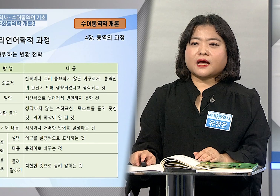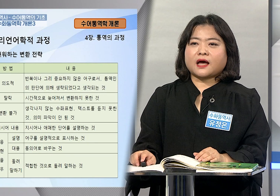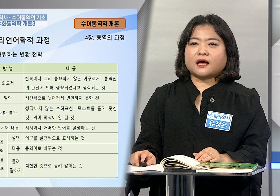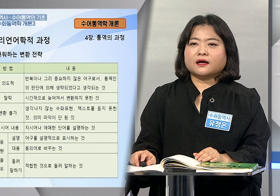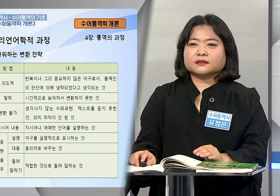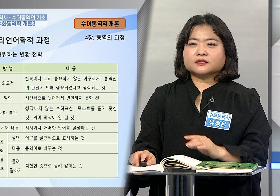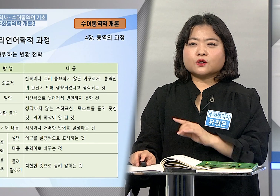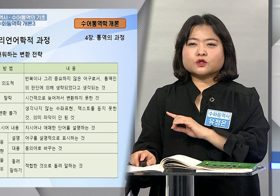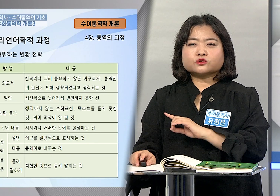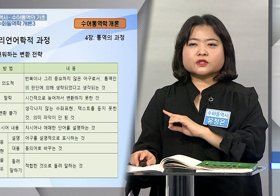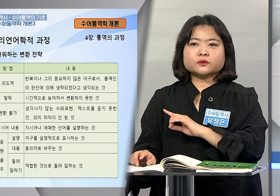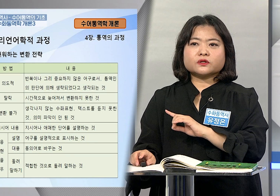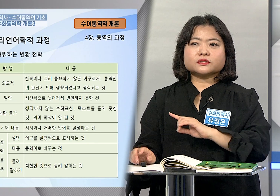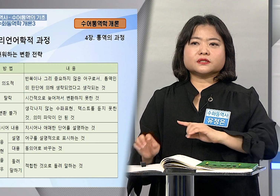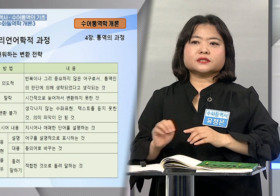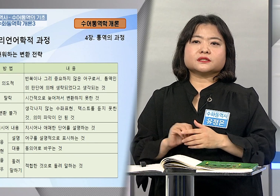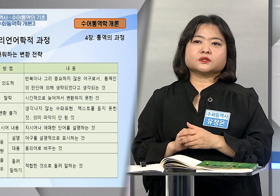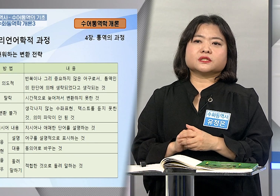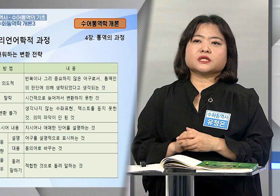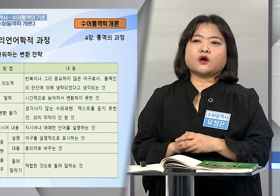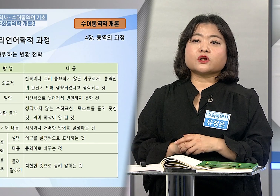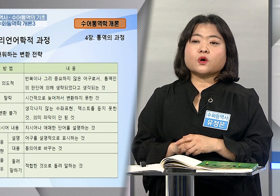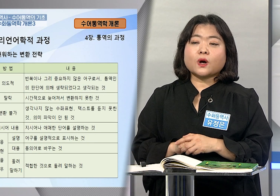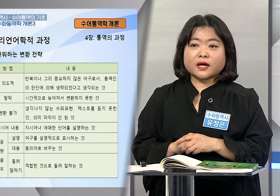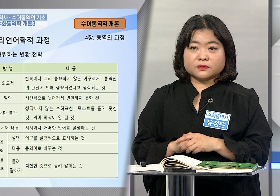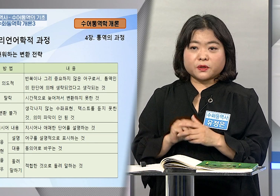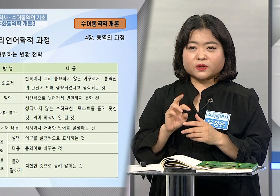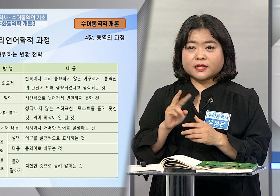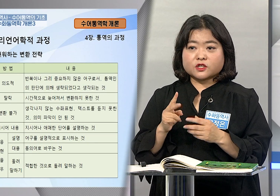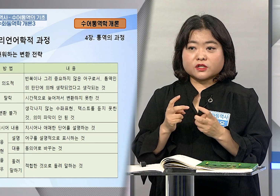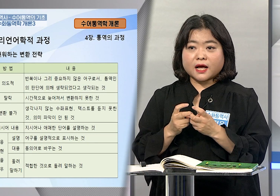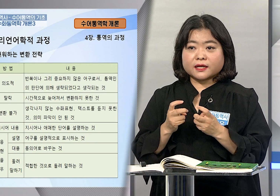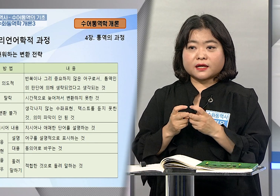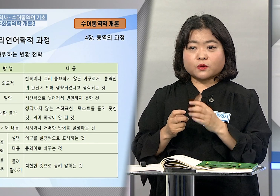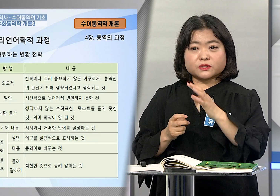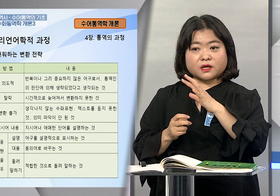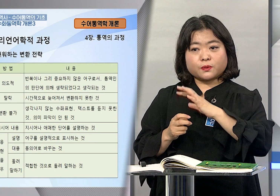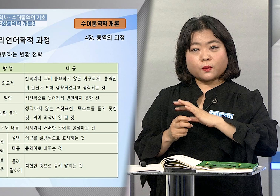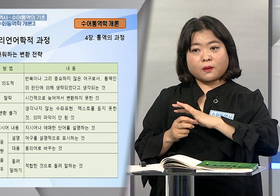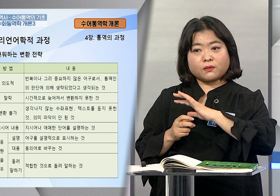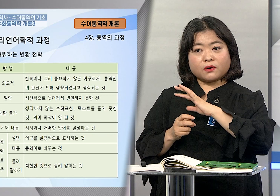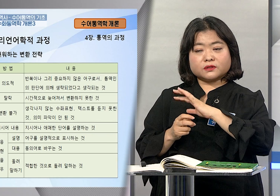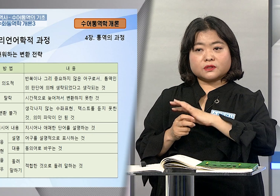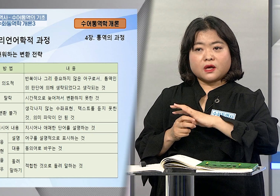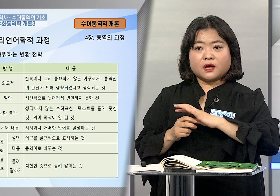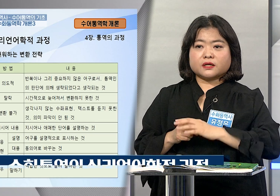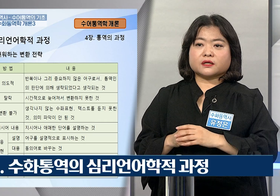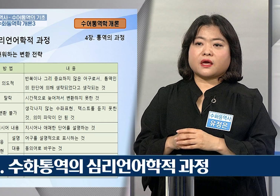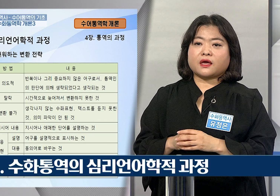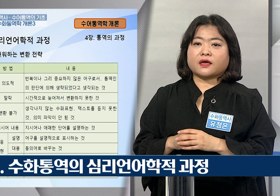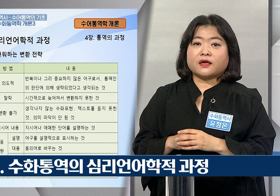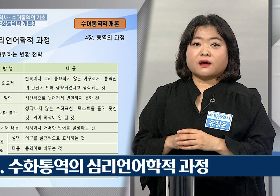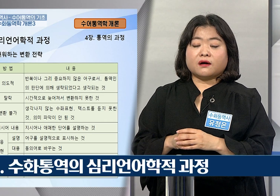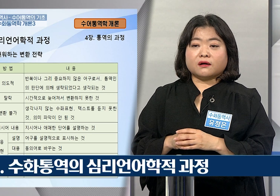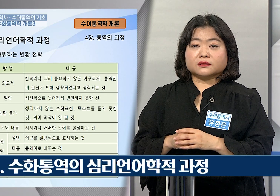자, 그리고 수화 통역인들이 어려워하는 변환 전략이라고 제가 표로 한번 이렇게